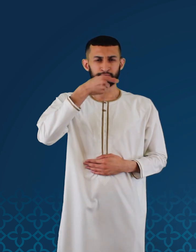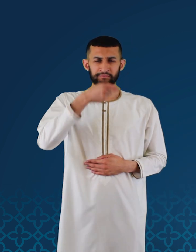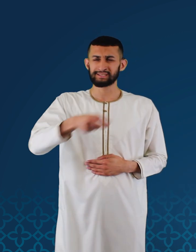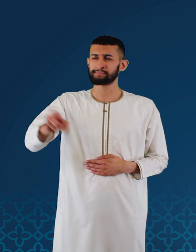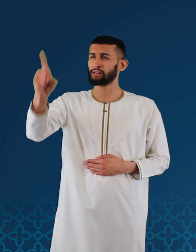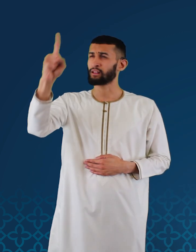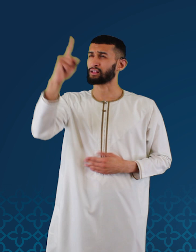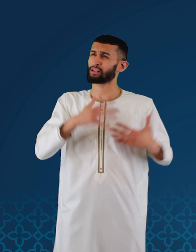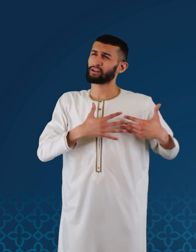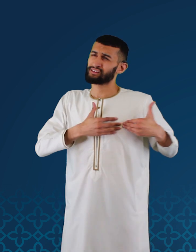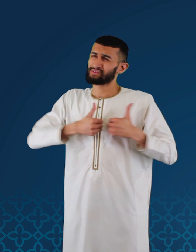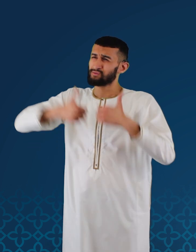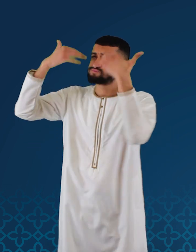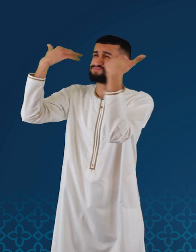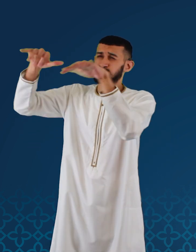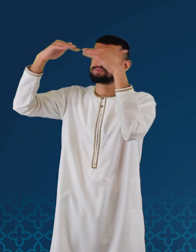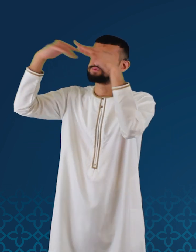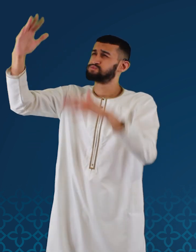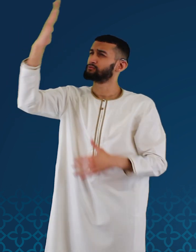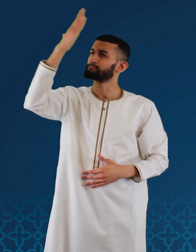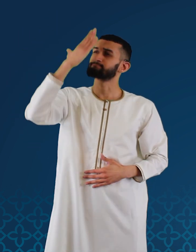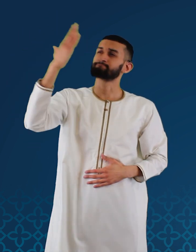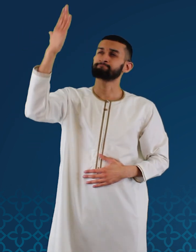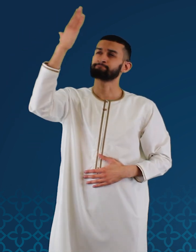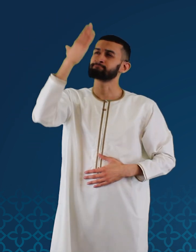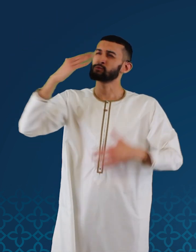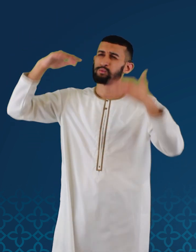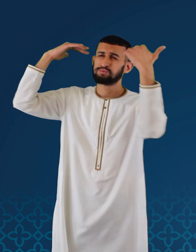بسم الله الرحمن